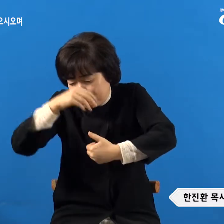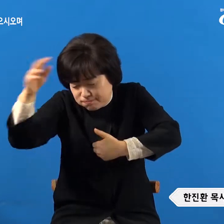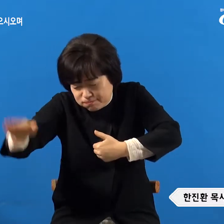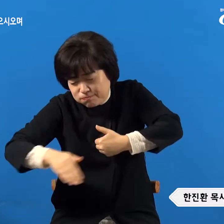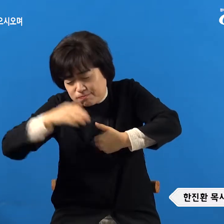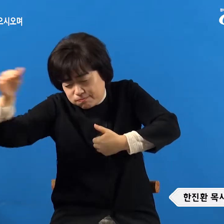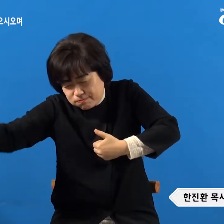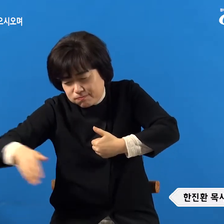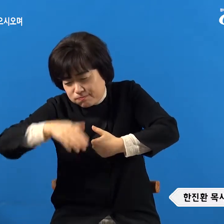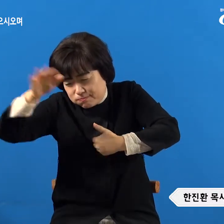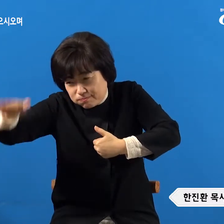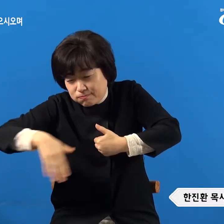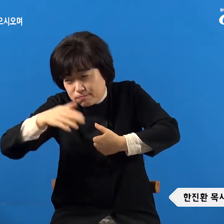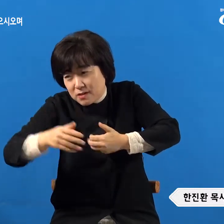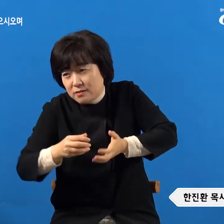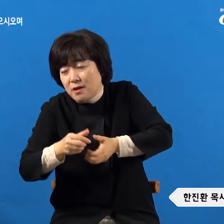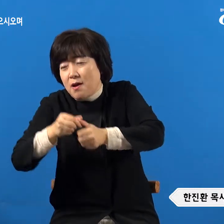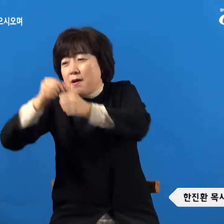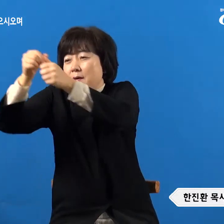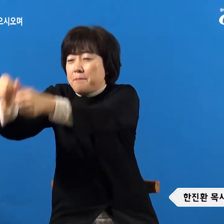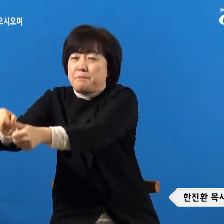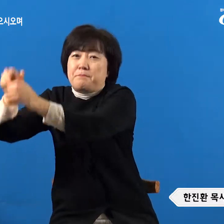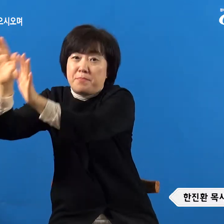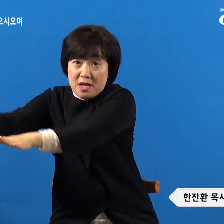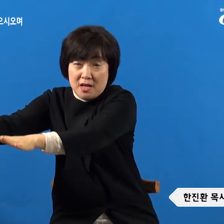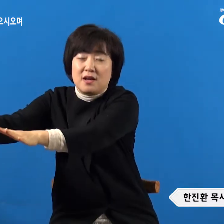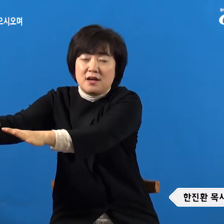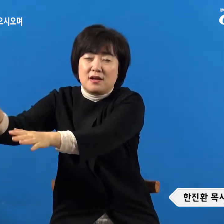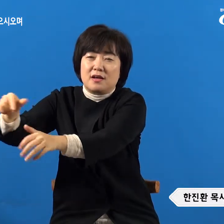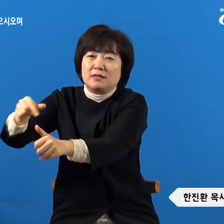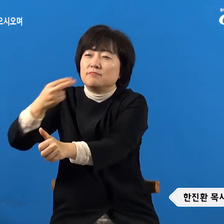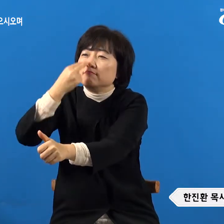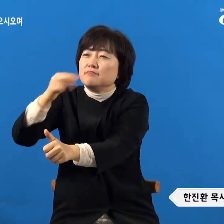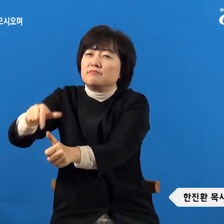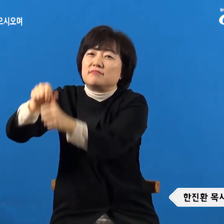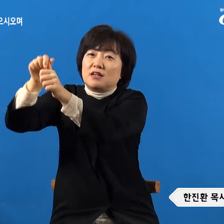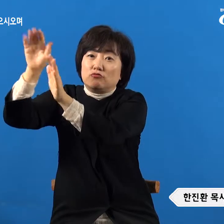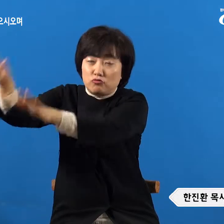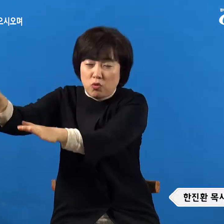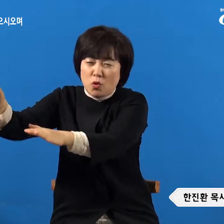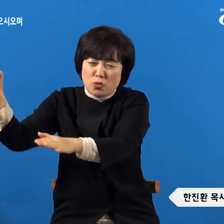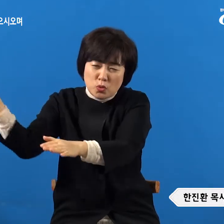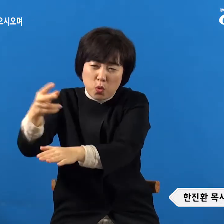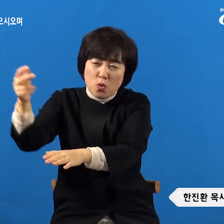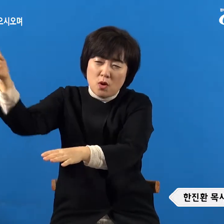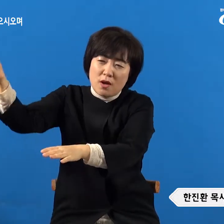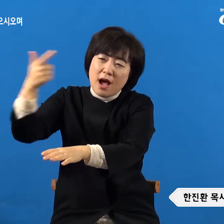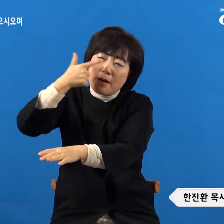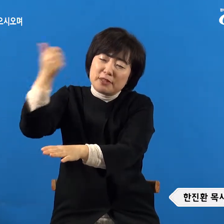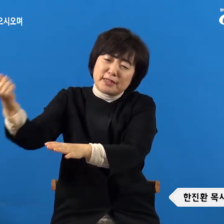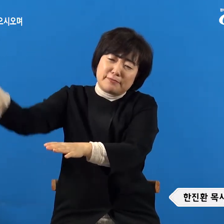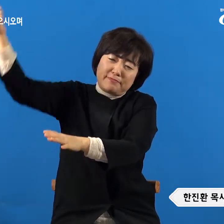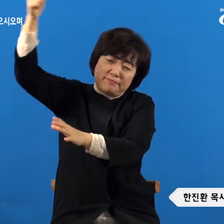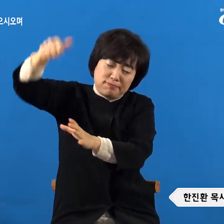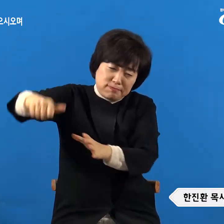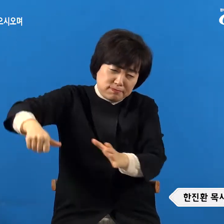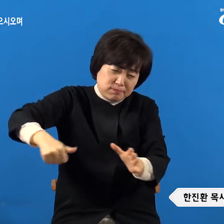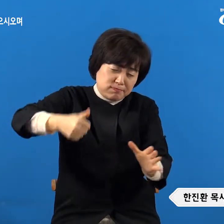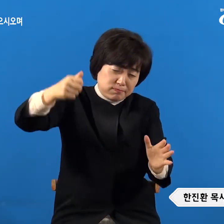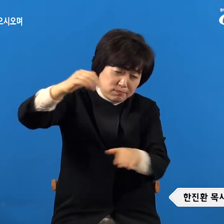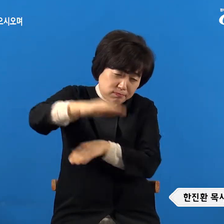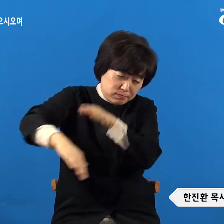육지에 닿아서 그 아이를 살렸습니다. 다시 호수 속으로 뛰어들어서 또 한 아이를